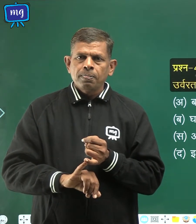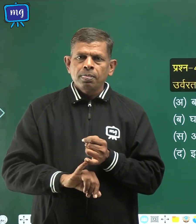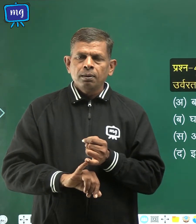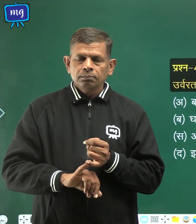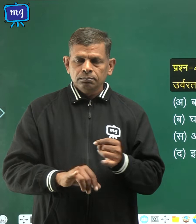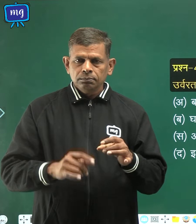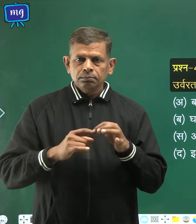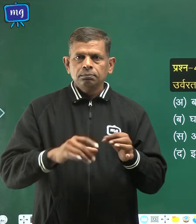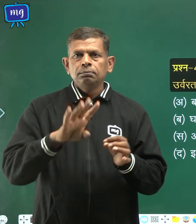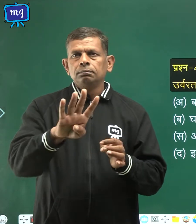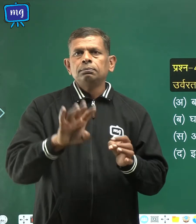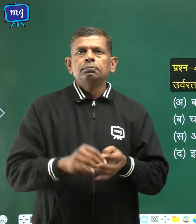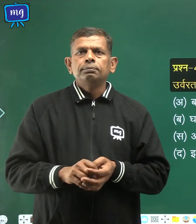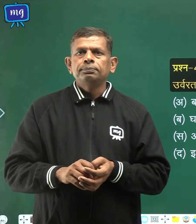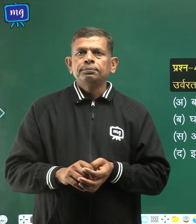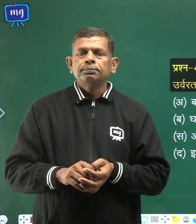प्रश्न 4,